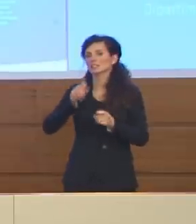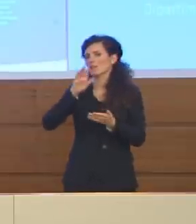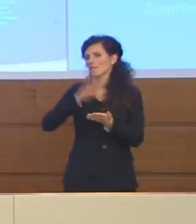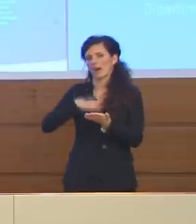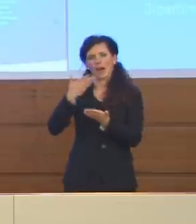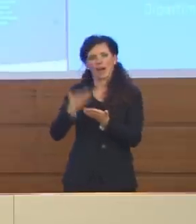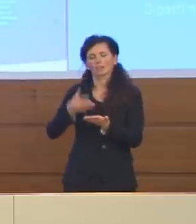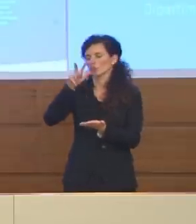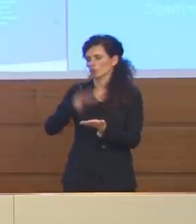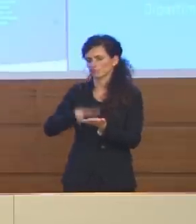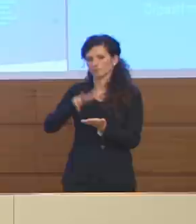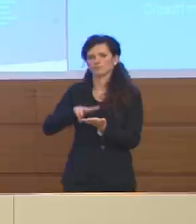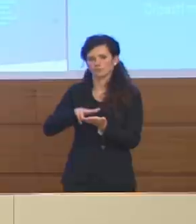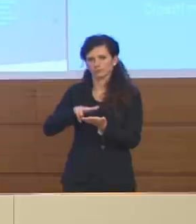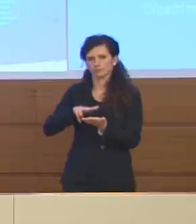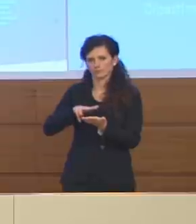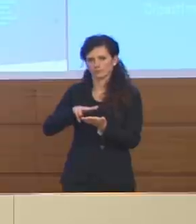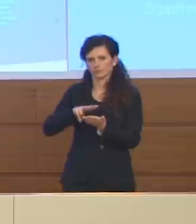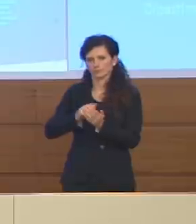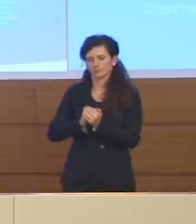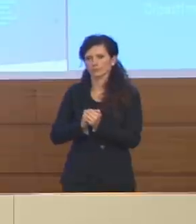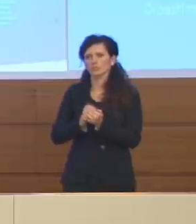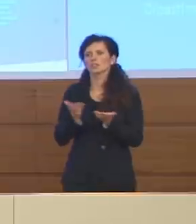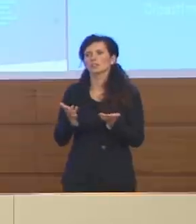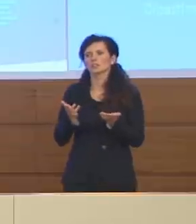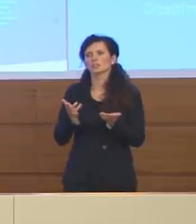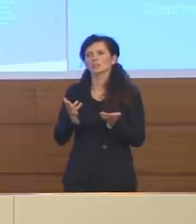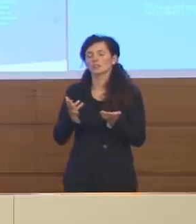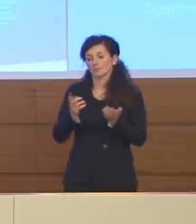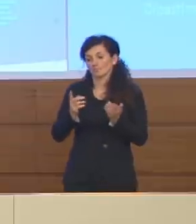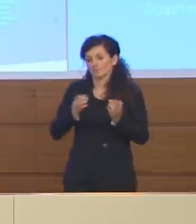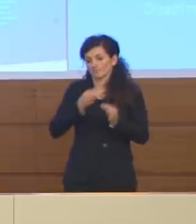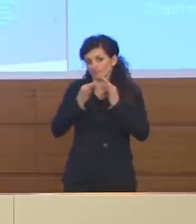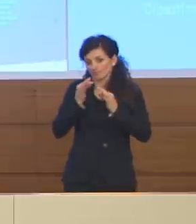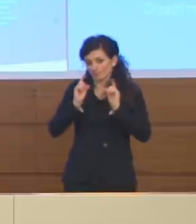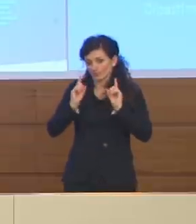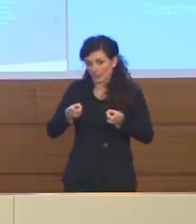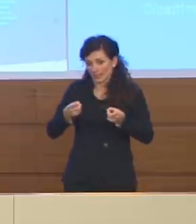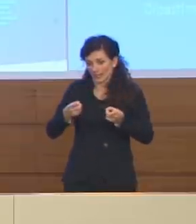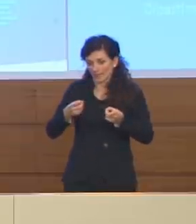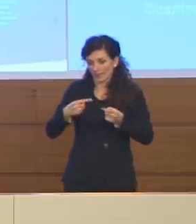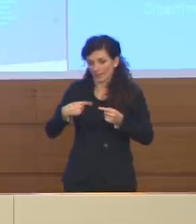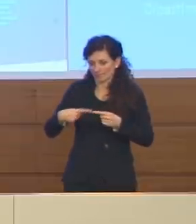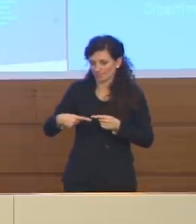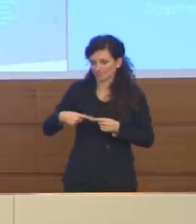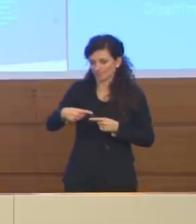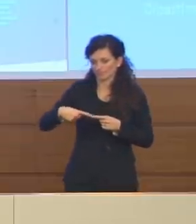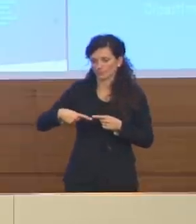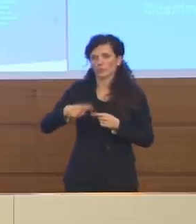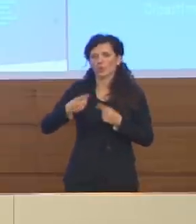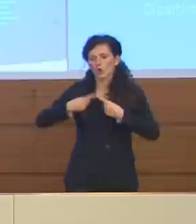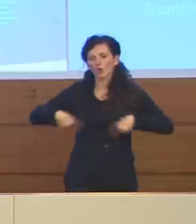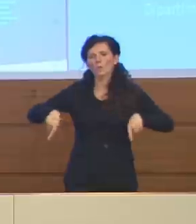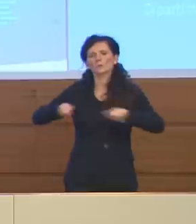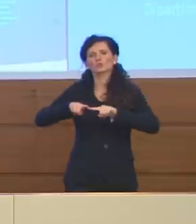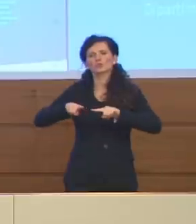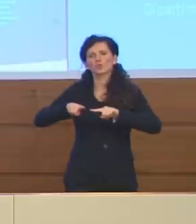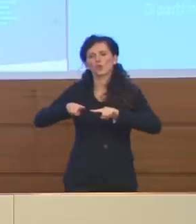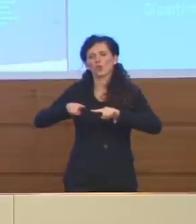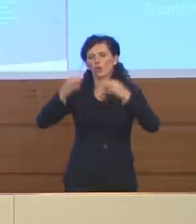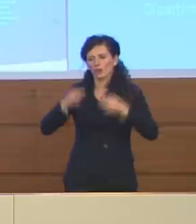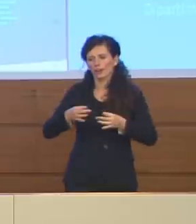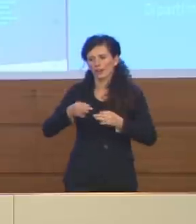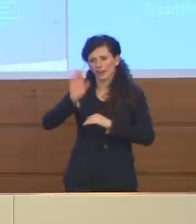quello che si accinge a fare nelle prossime ore la commissione nominata